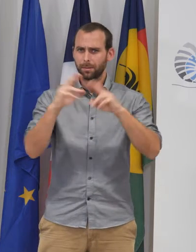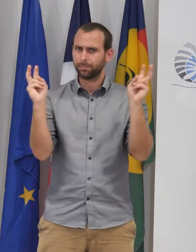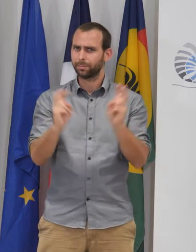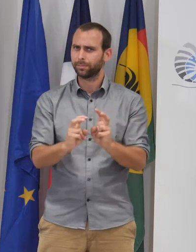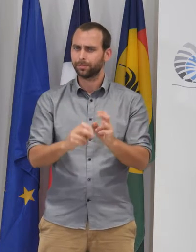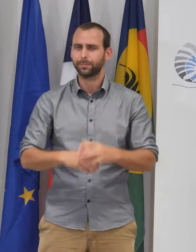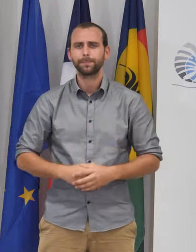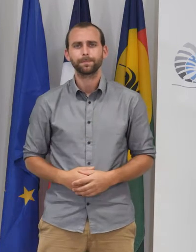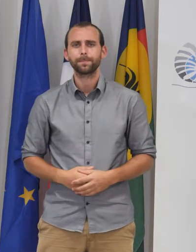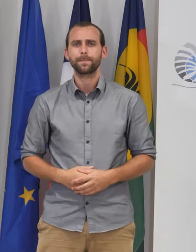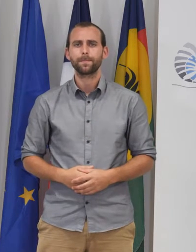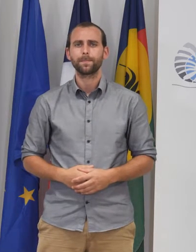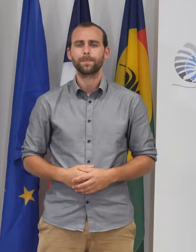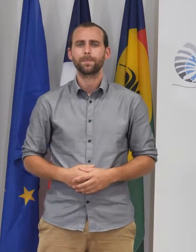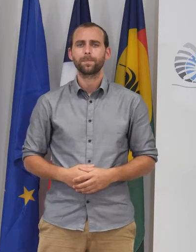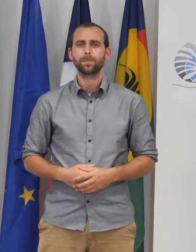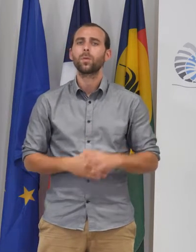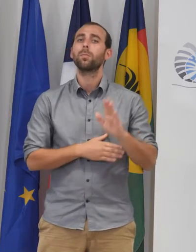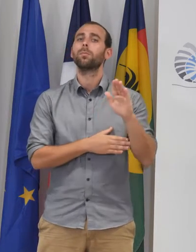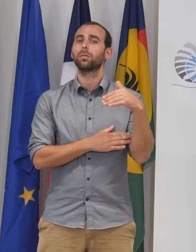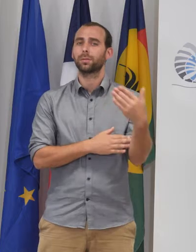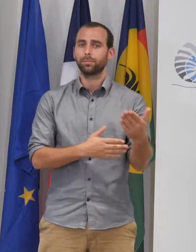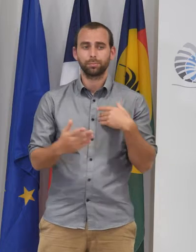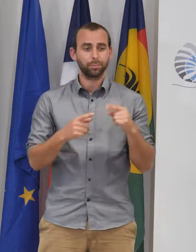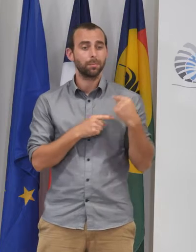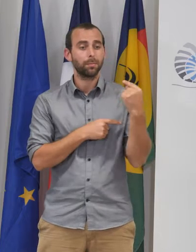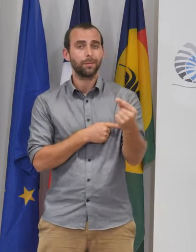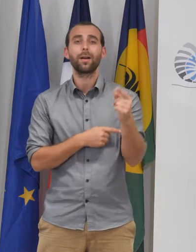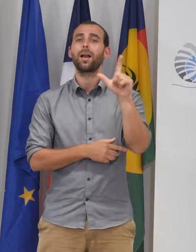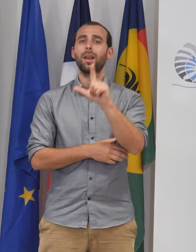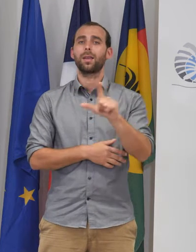En conséquence, à compter de ce lundi